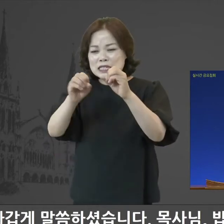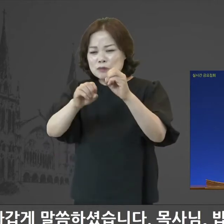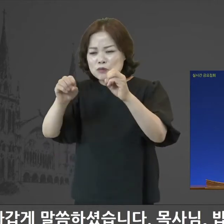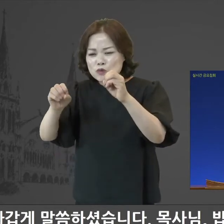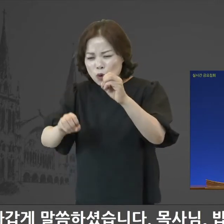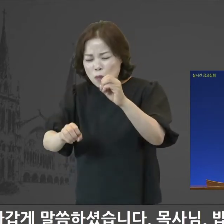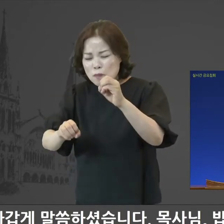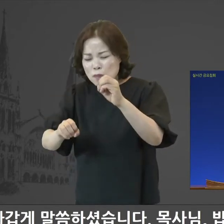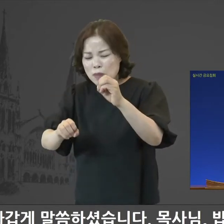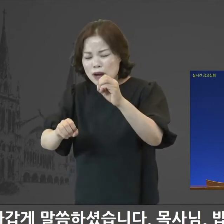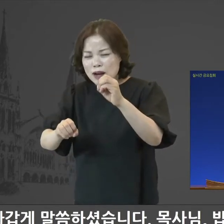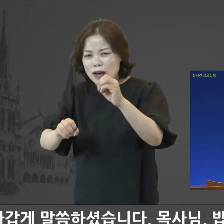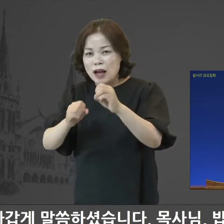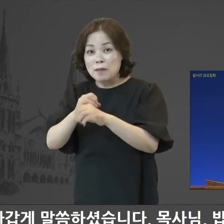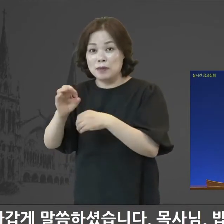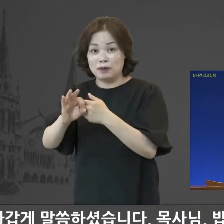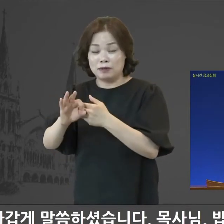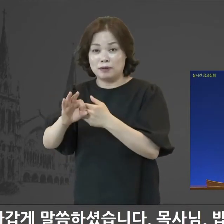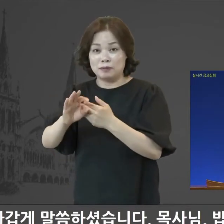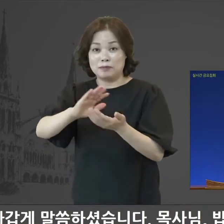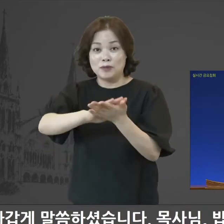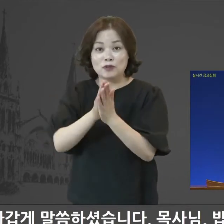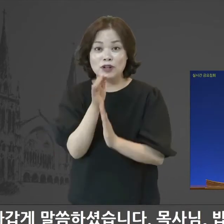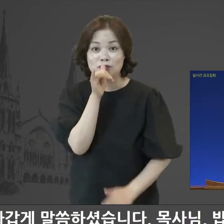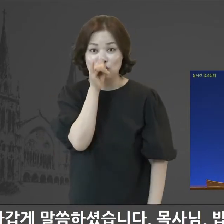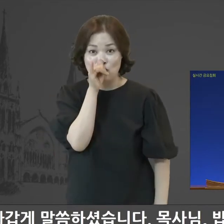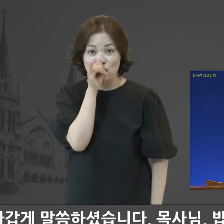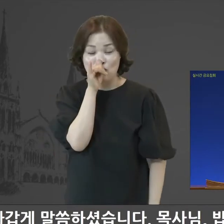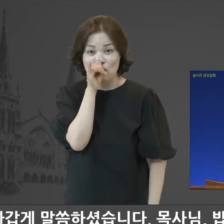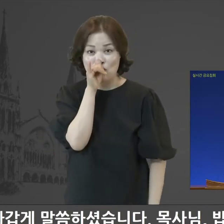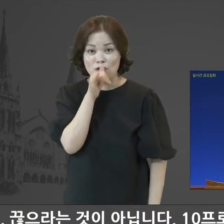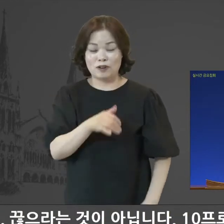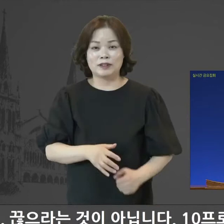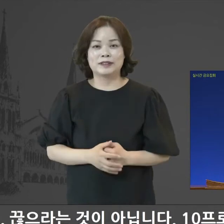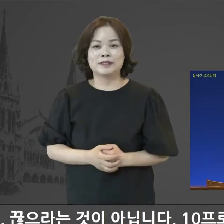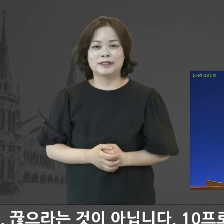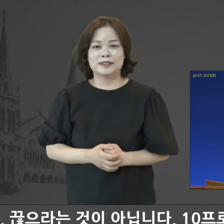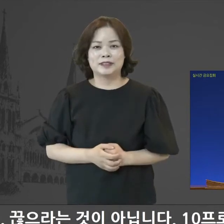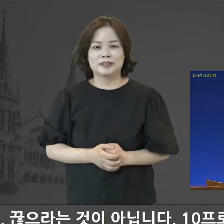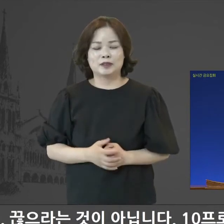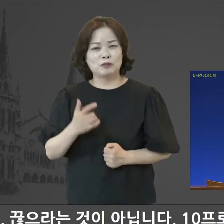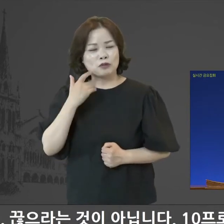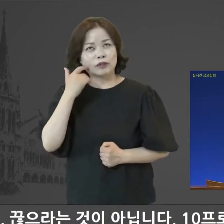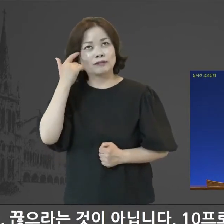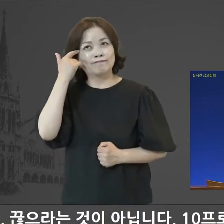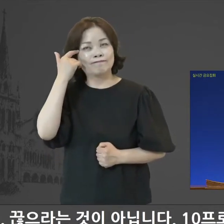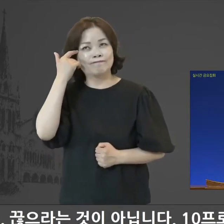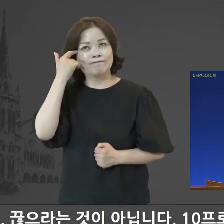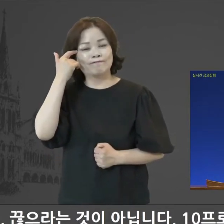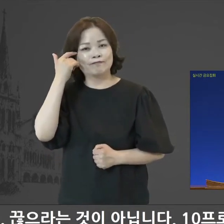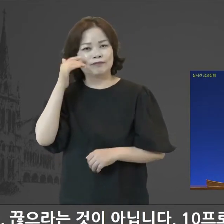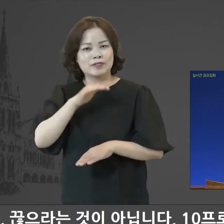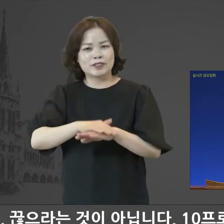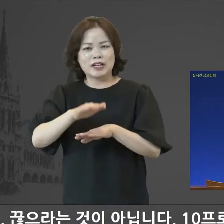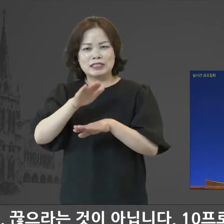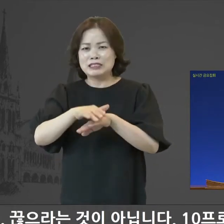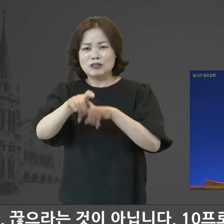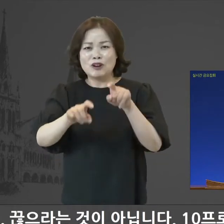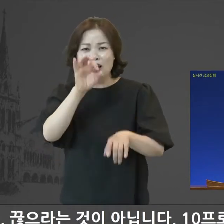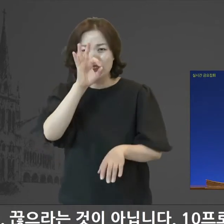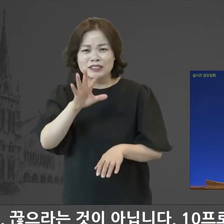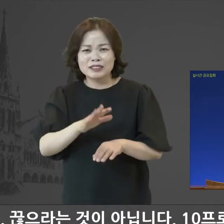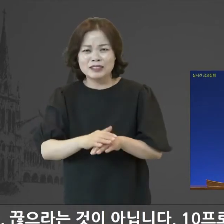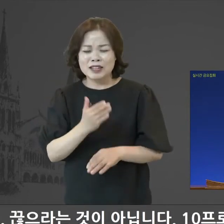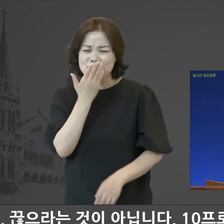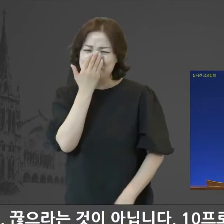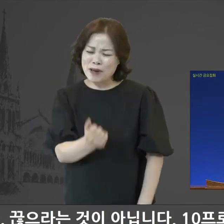하세요. 10%만 하면 달라집니다. 그래서 제가 그걸 이렇게 잘 실천은 안 되지만 하도